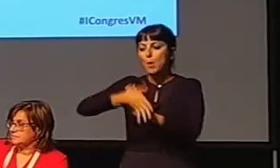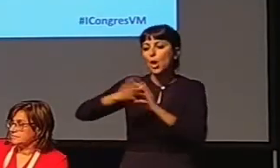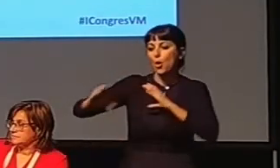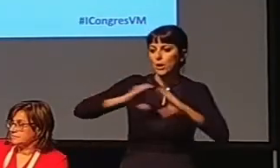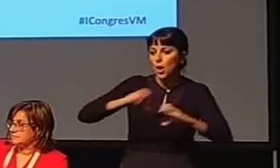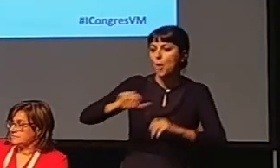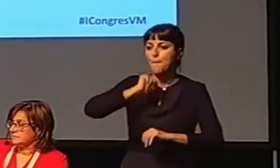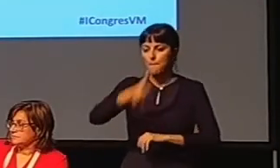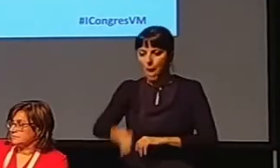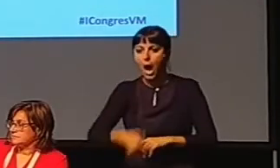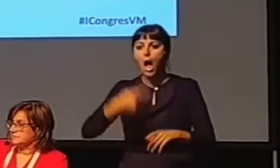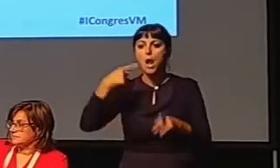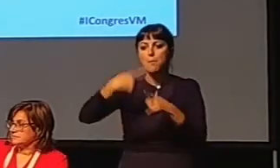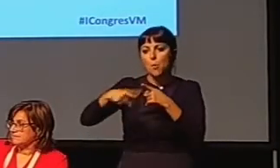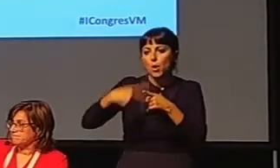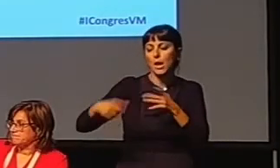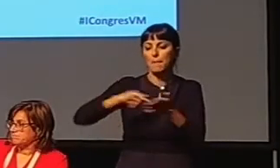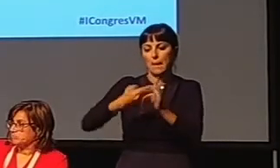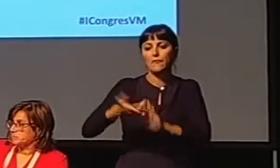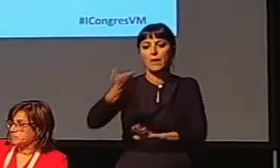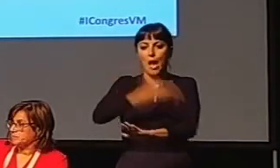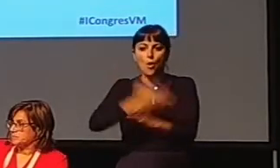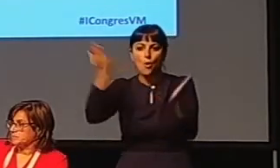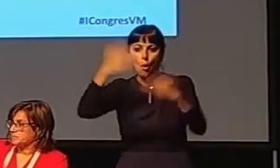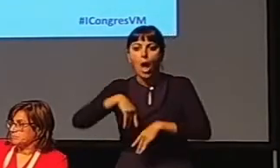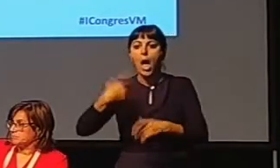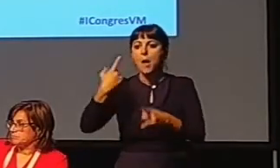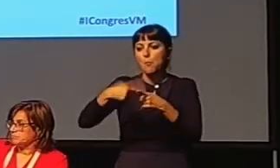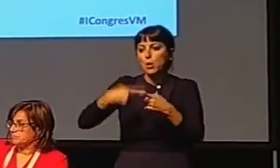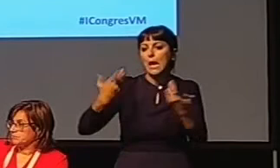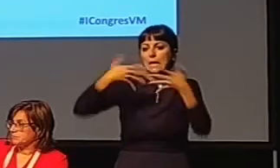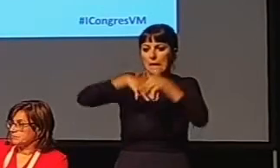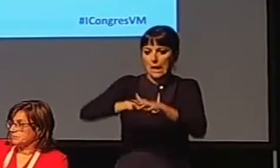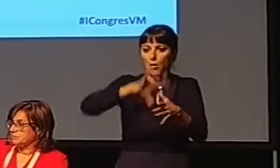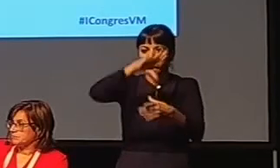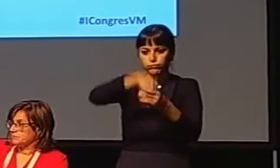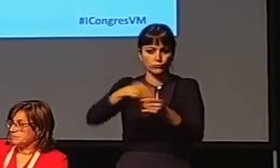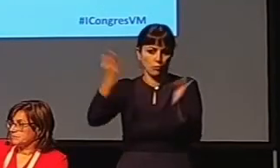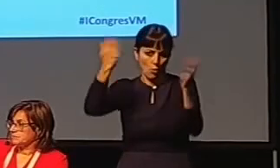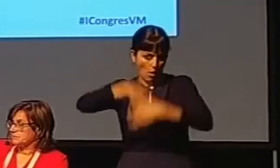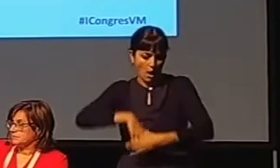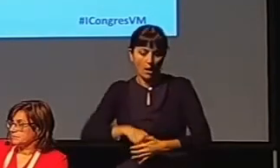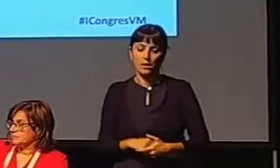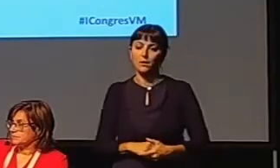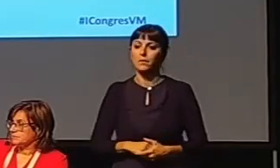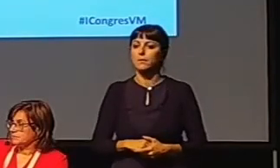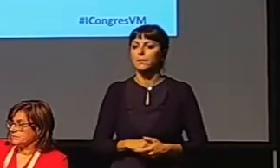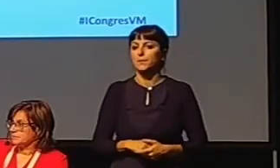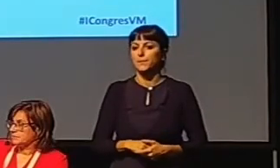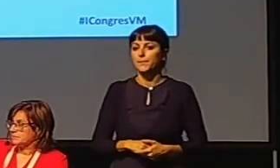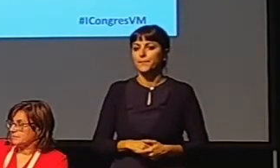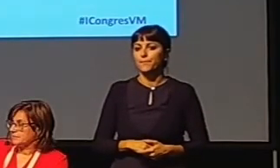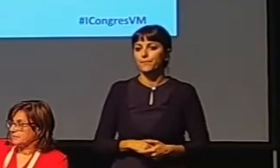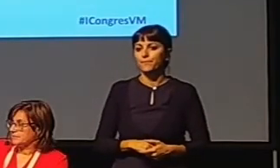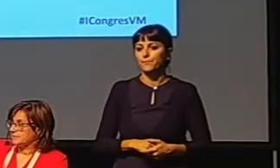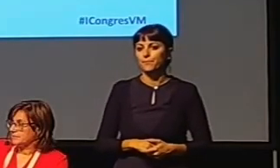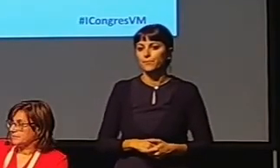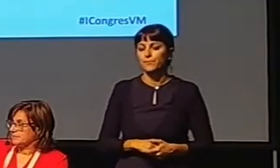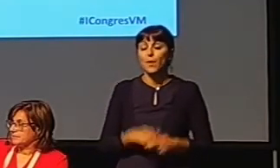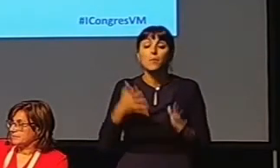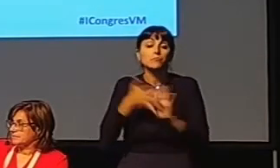no està planificat, perquè no està integrat. ¿Vale? En com? Bueno, perquè hi ha un plantejament de que